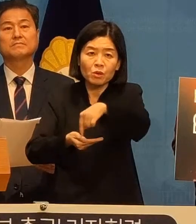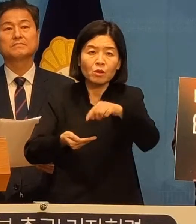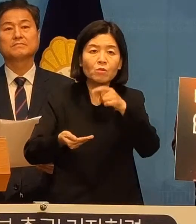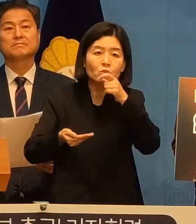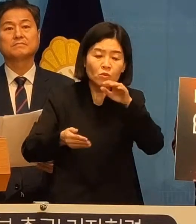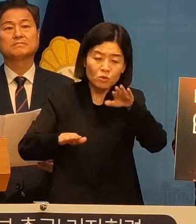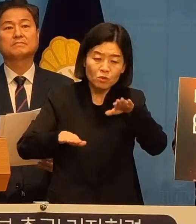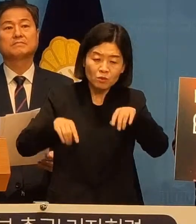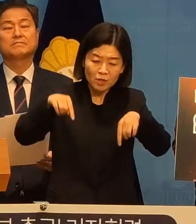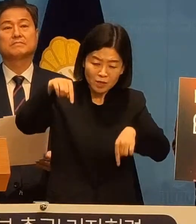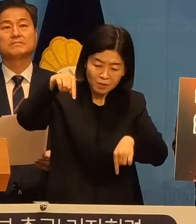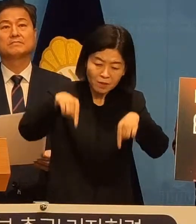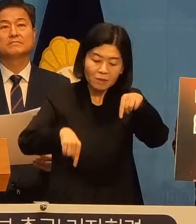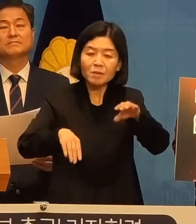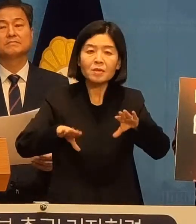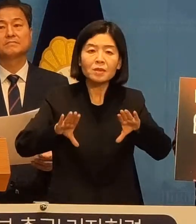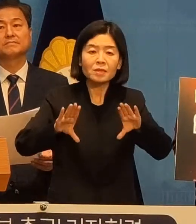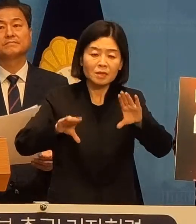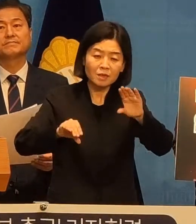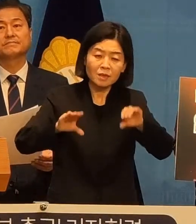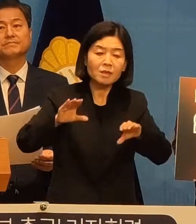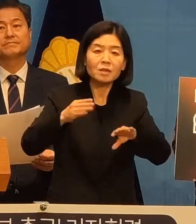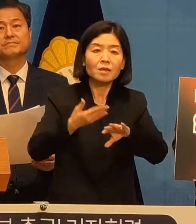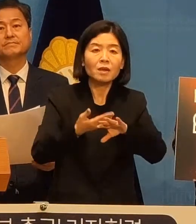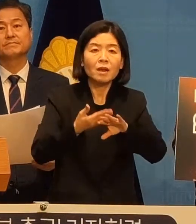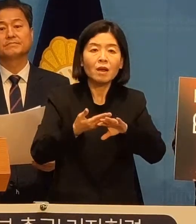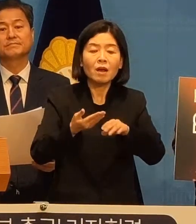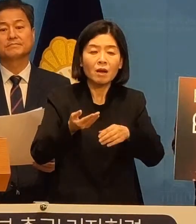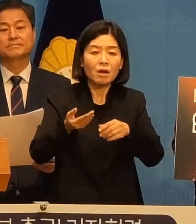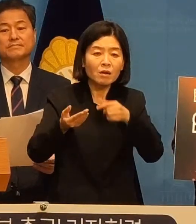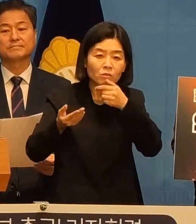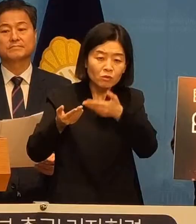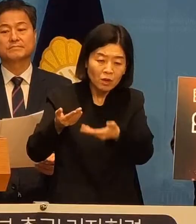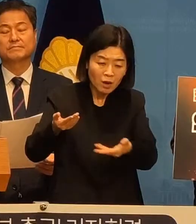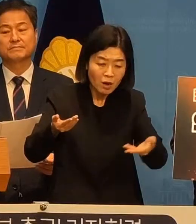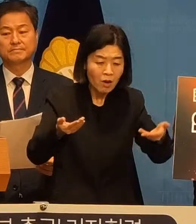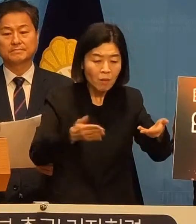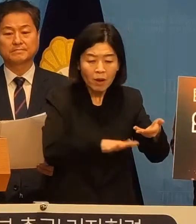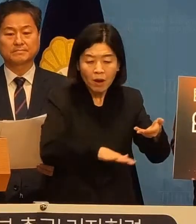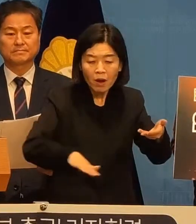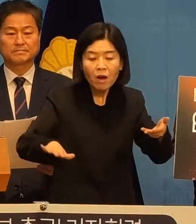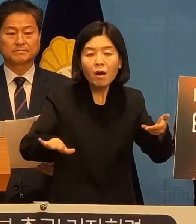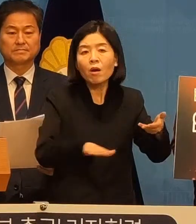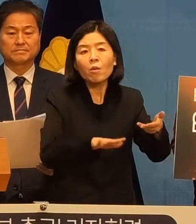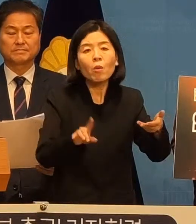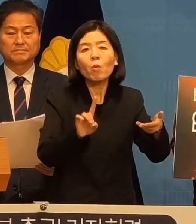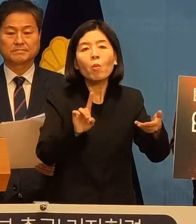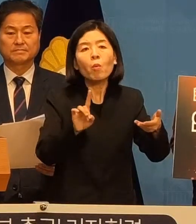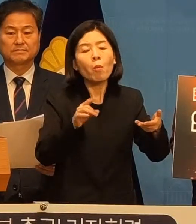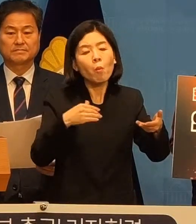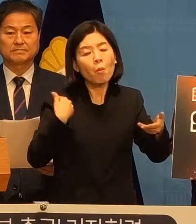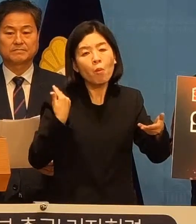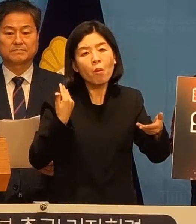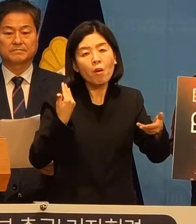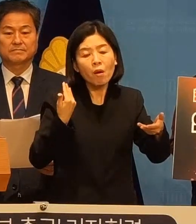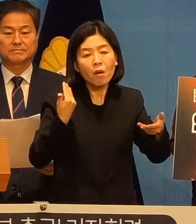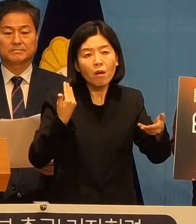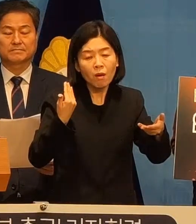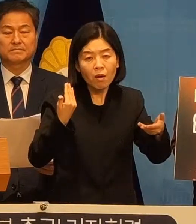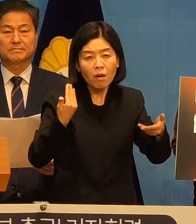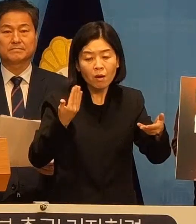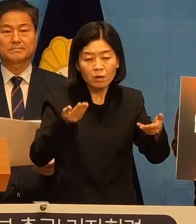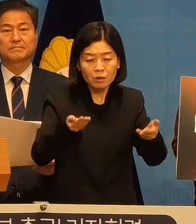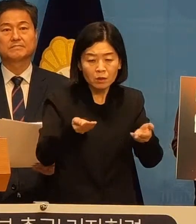다릅니다. 그리고 그 강바닥이 뭐가 있는지 모릅니다. 그리고 거기 스크류 뒤에는